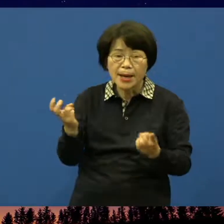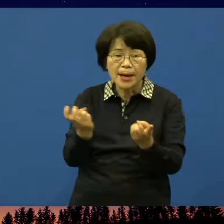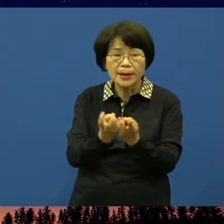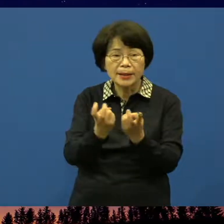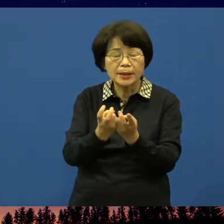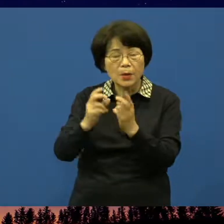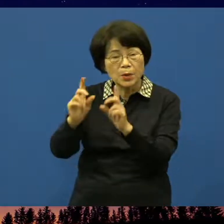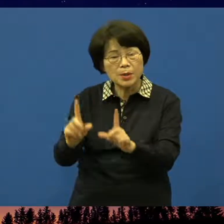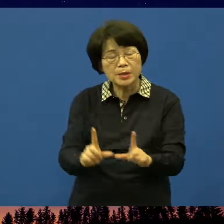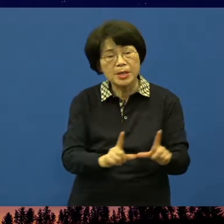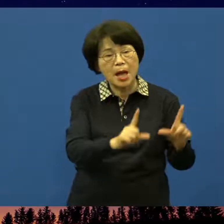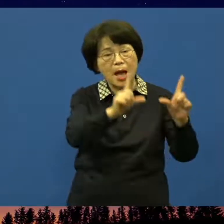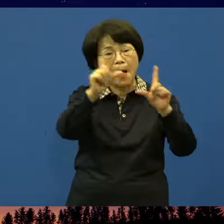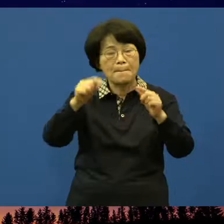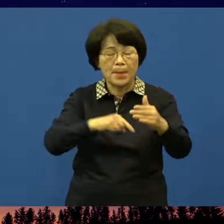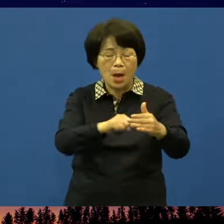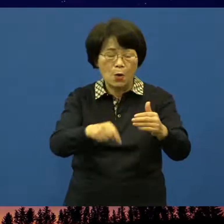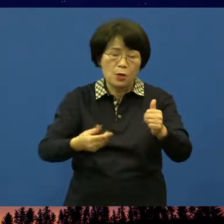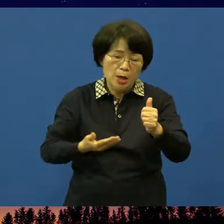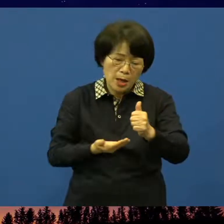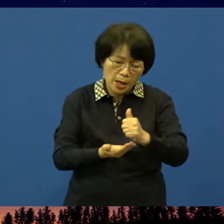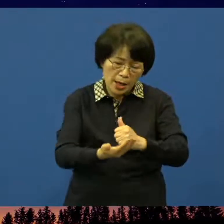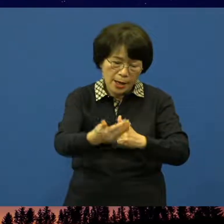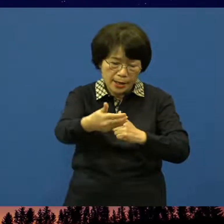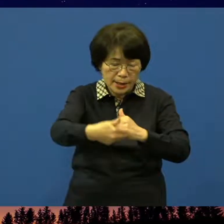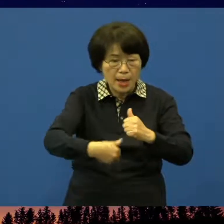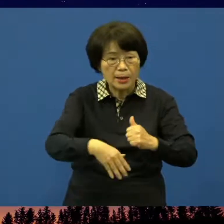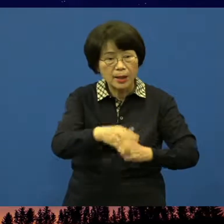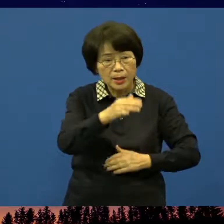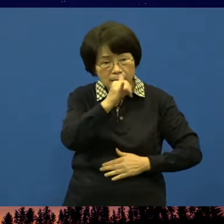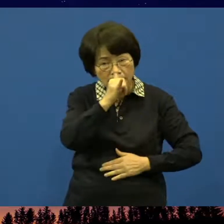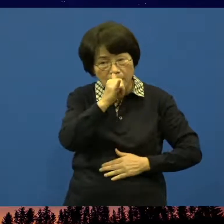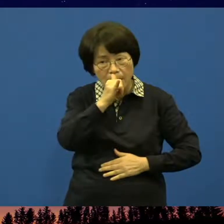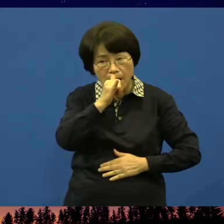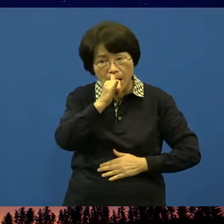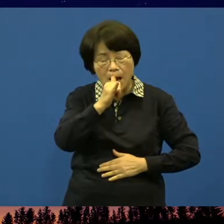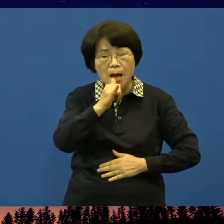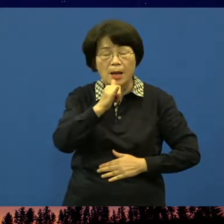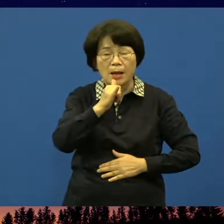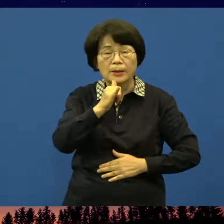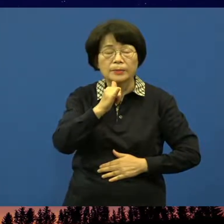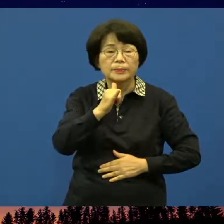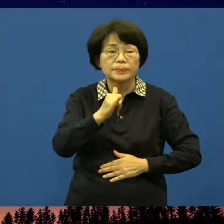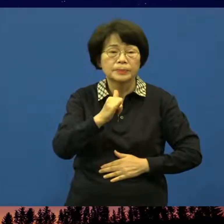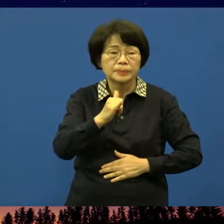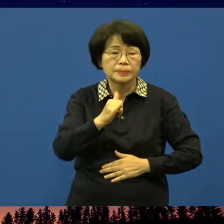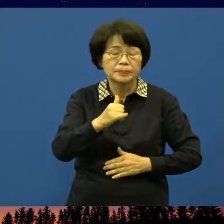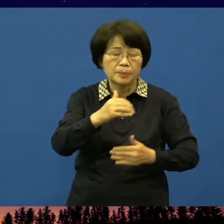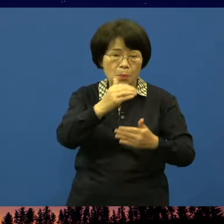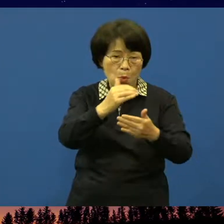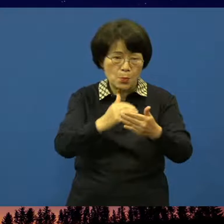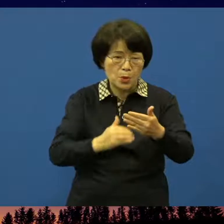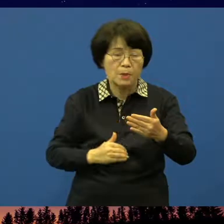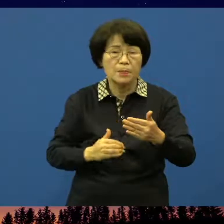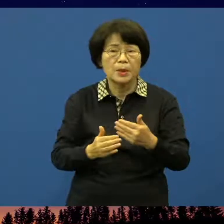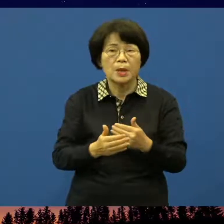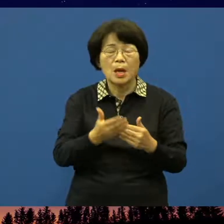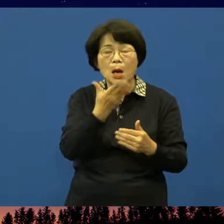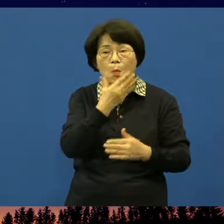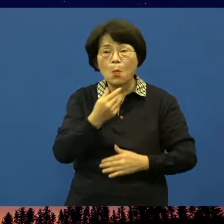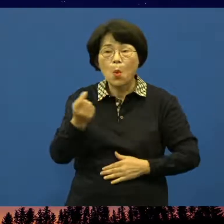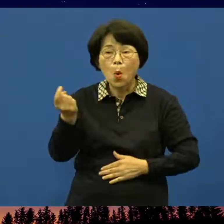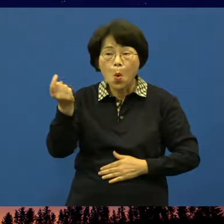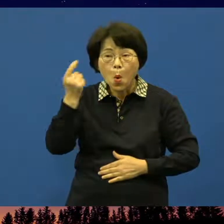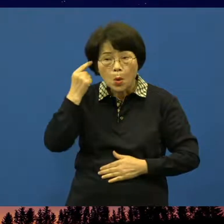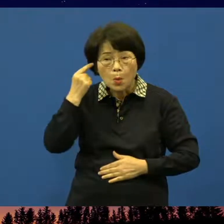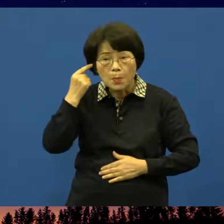영향을 미치는가? 이것이 잘 이제 드러나고 있는 본문이라고 볼 수 있습니다. 복음이 우리에게 어떤